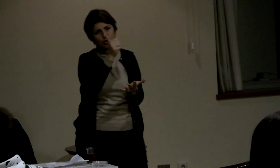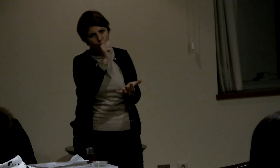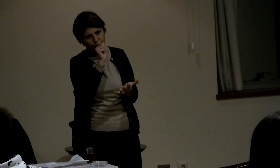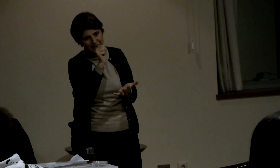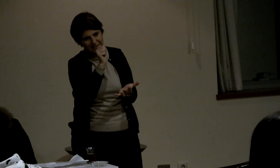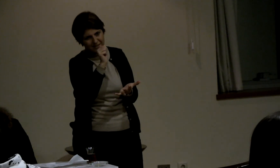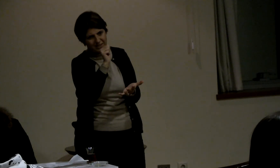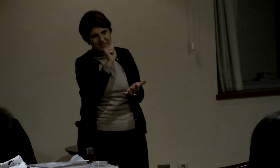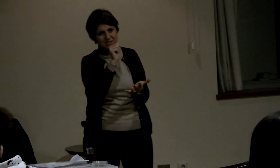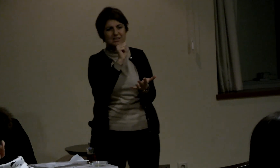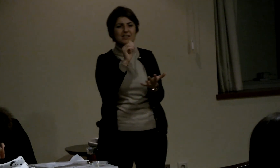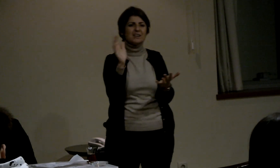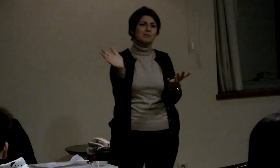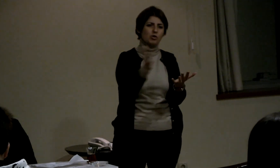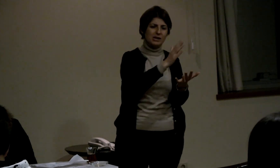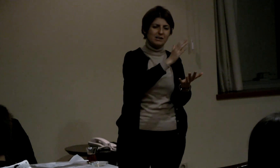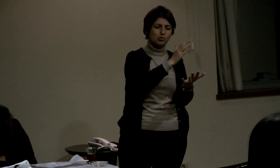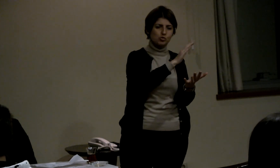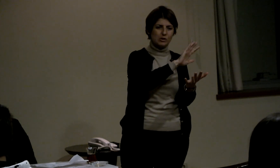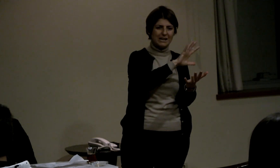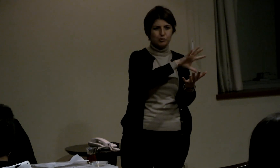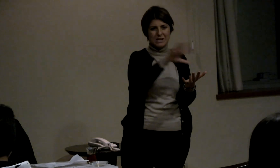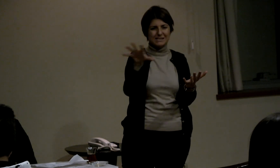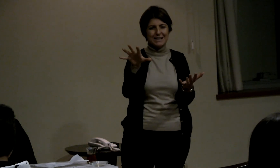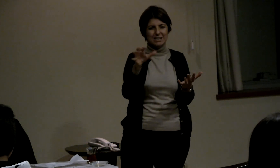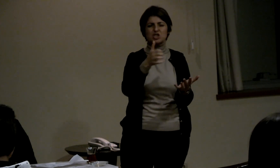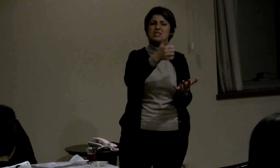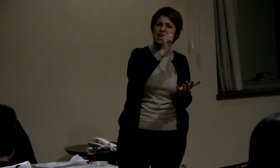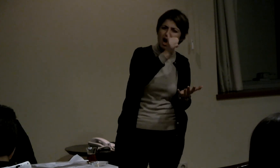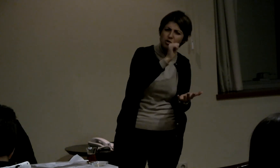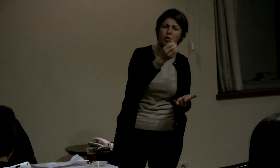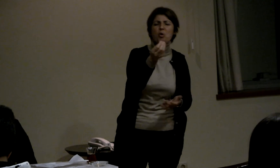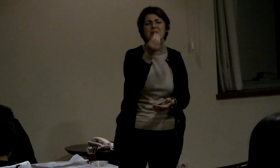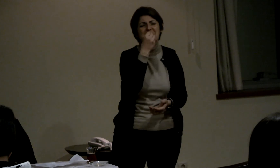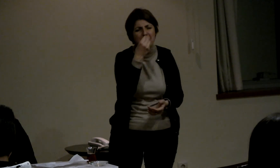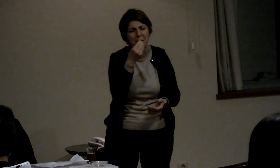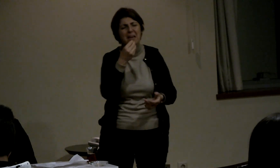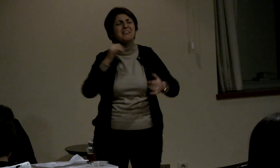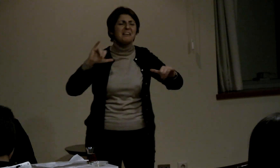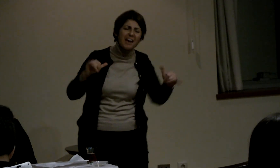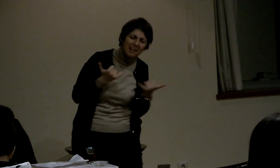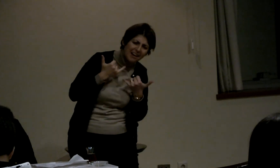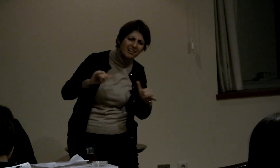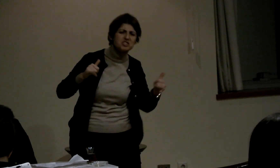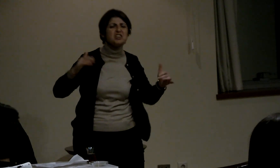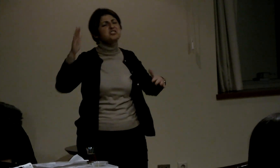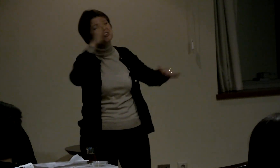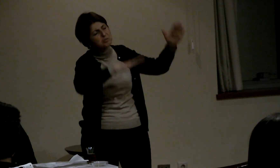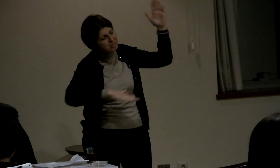alkol falan da var. Böyle yani yüzeysel geçtiğimiz alkol, yemek, eğlence, işte